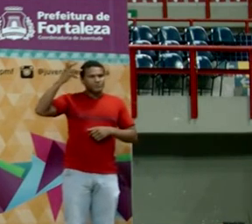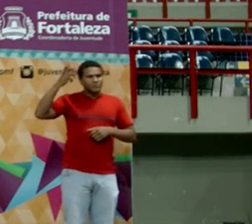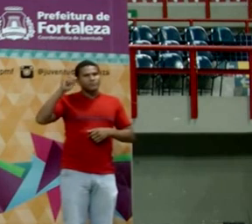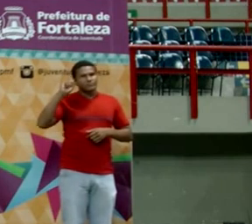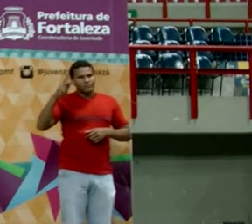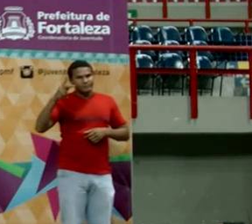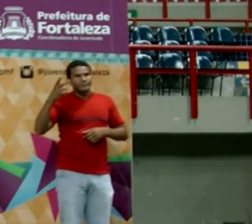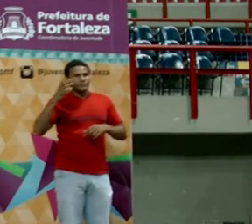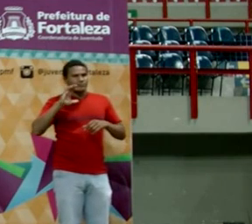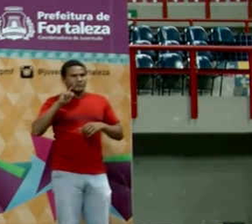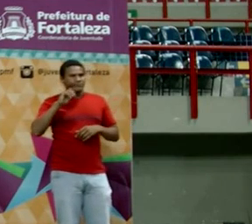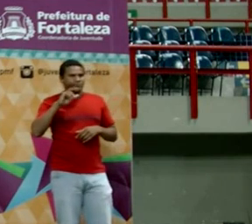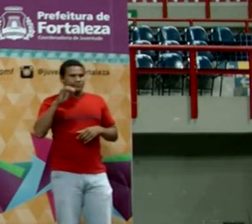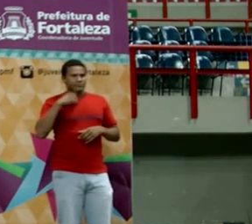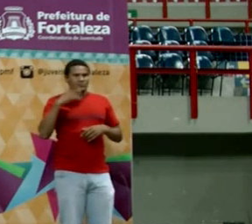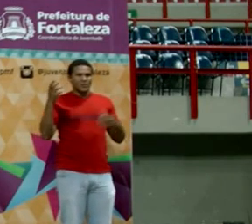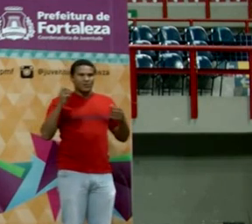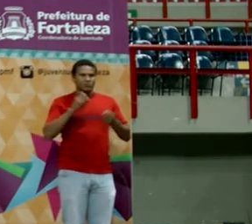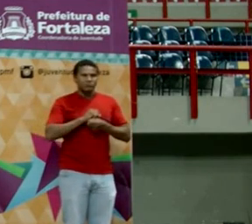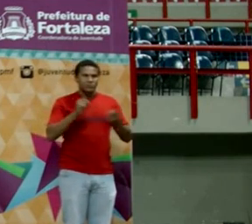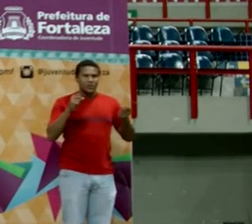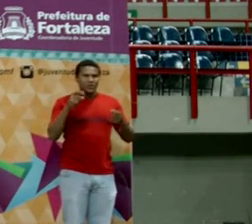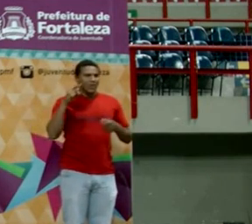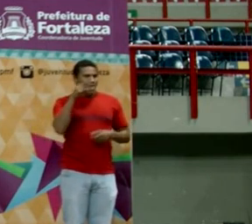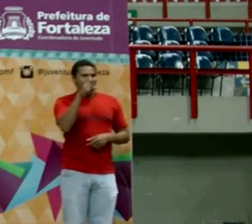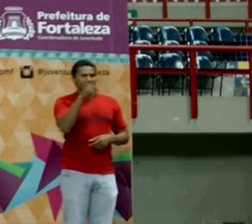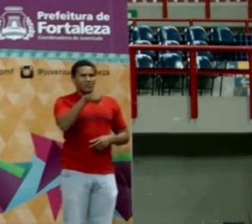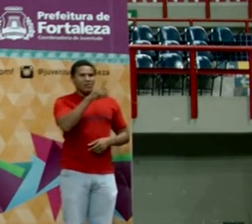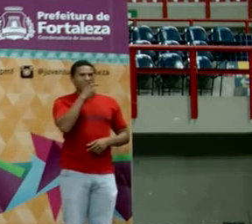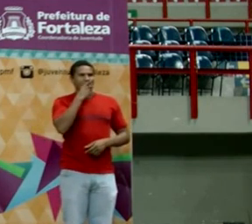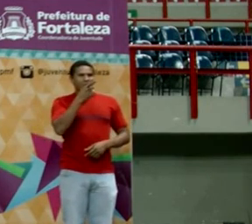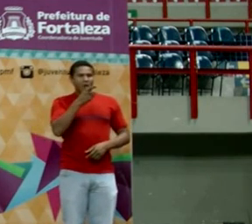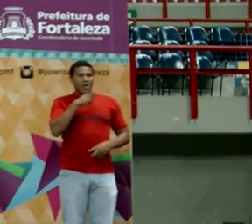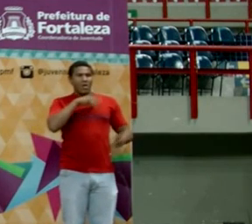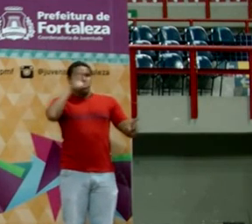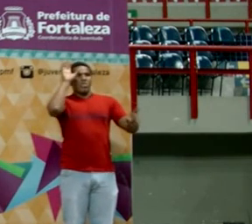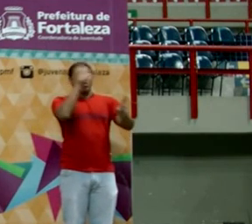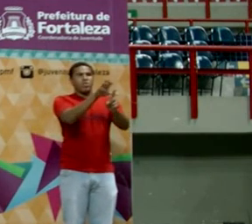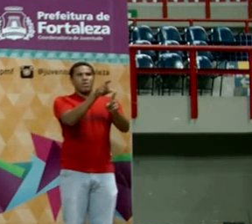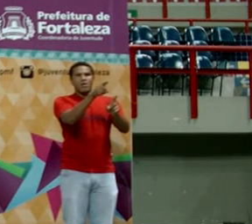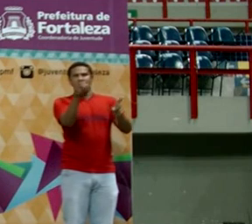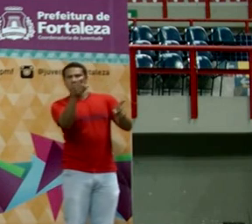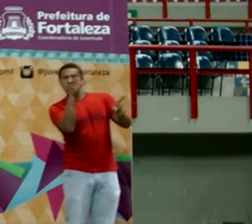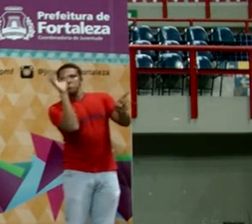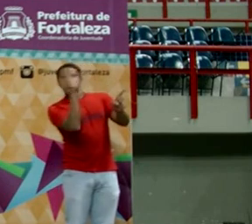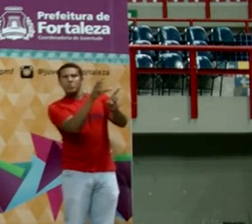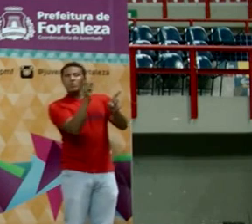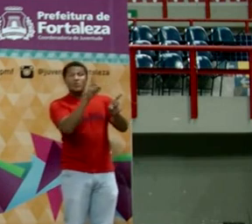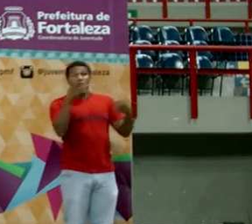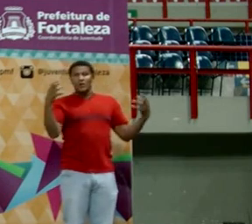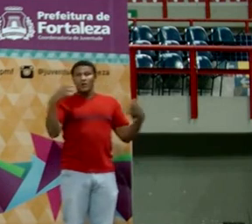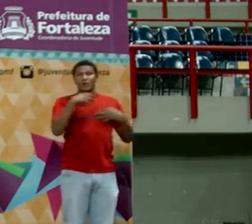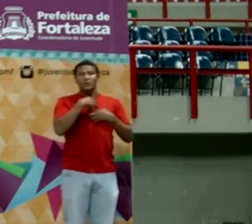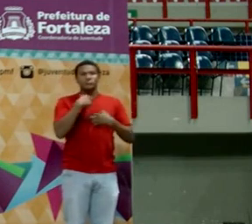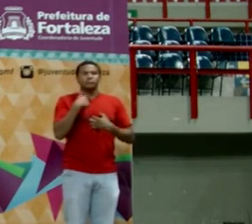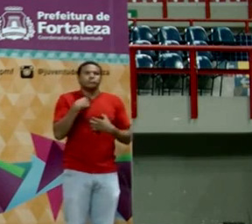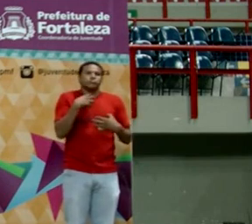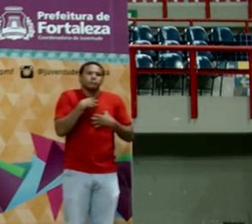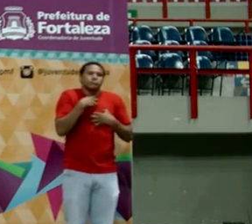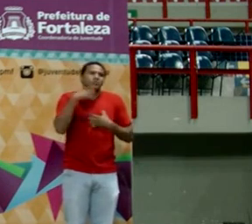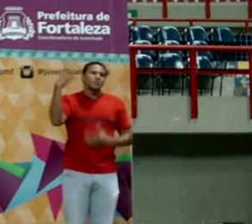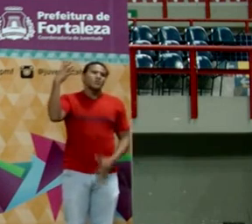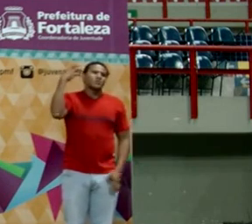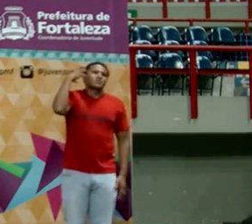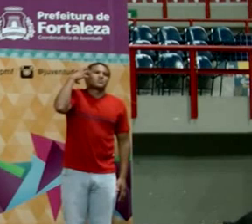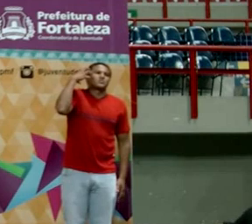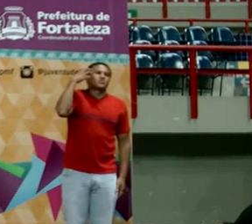de dizer, vim libertá-lo. Quer dizer, não é você que tem que dizer que ela está oprimida. É ela que tem que se sentir